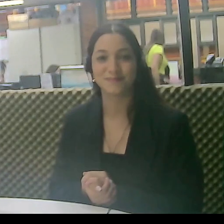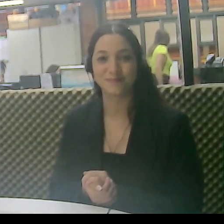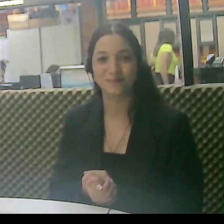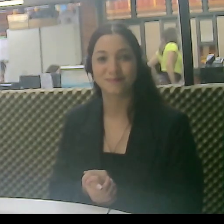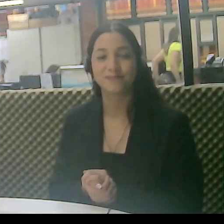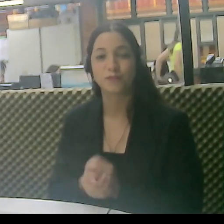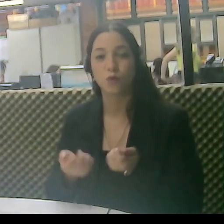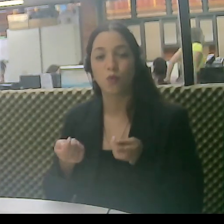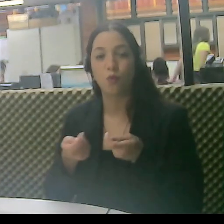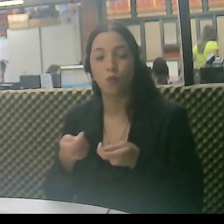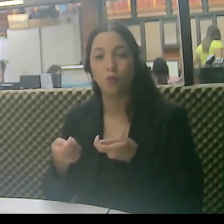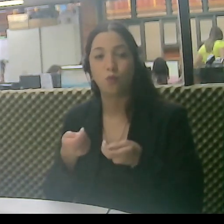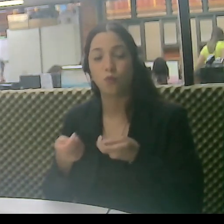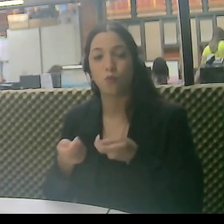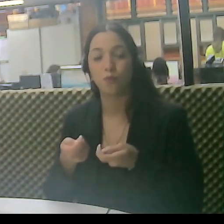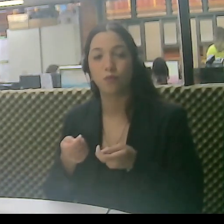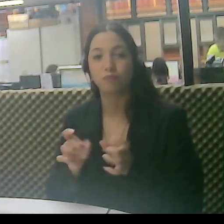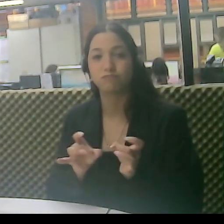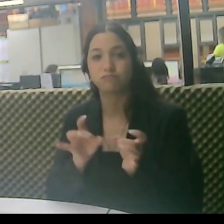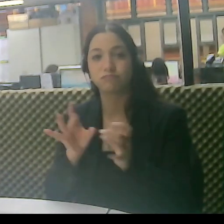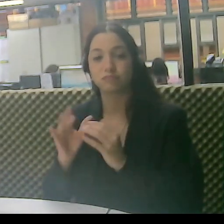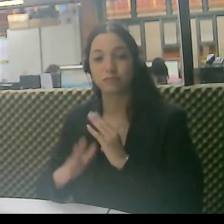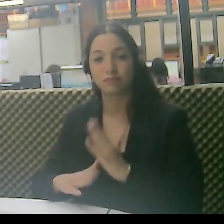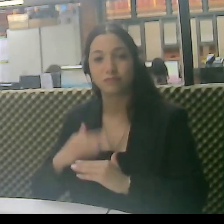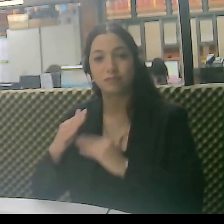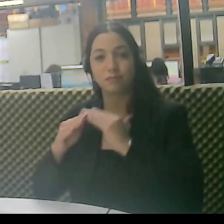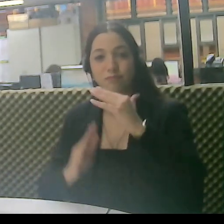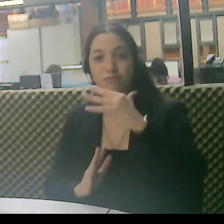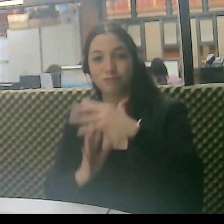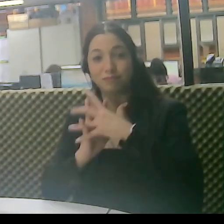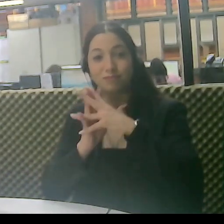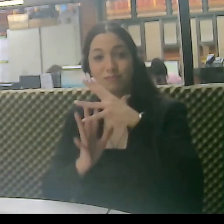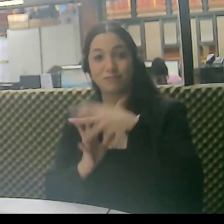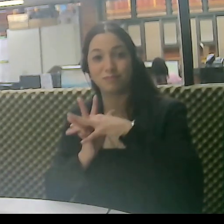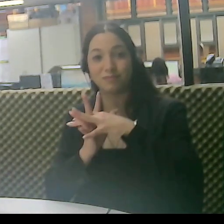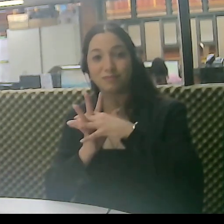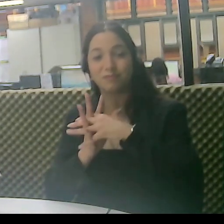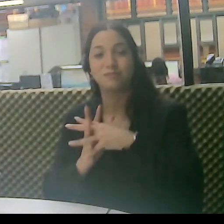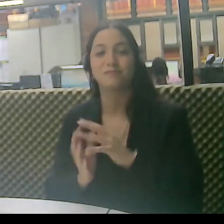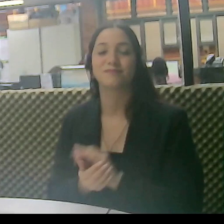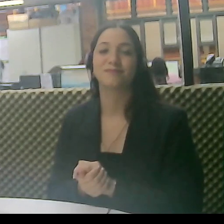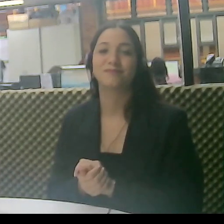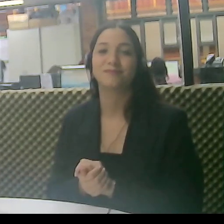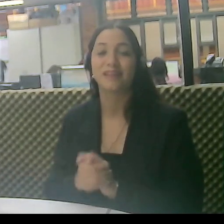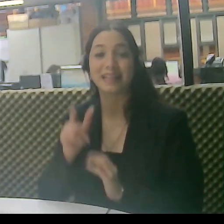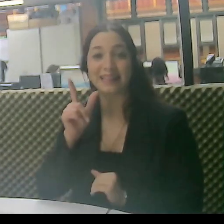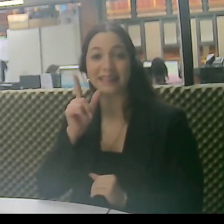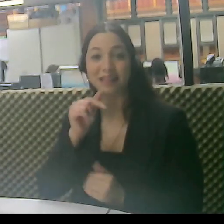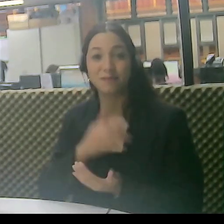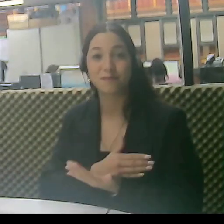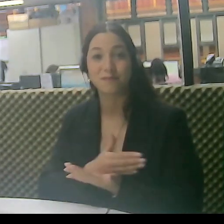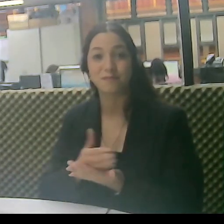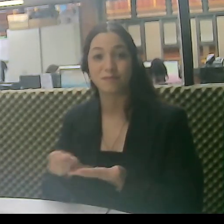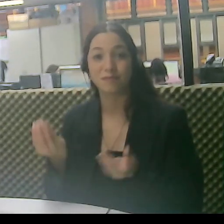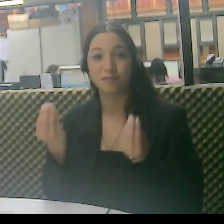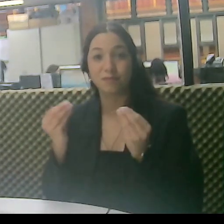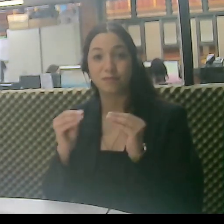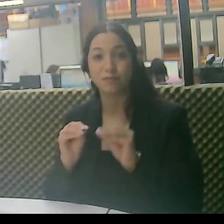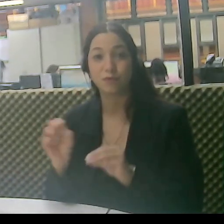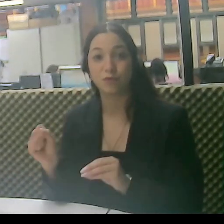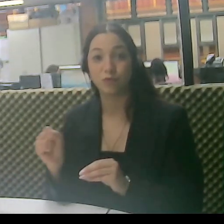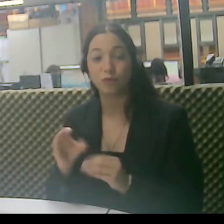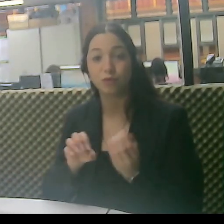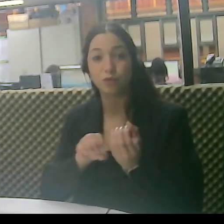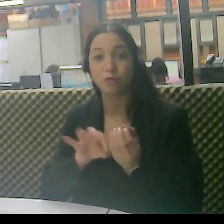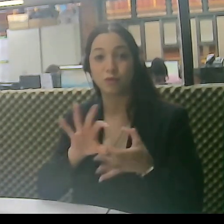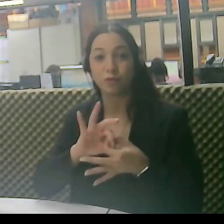Balança comercial de Uberlândia segue com desempenho recordista. DEMAI inicia a instalação para a nova rede